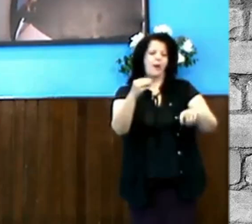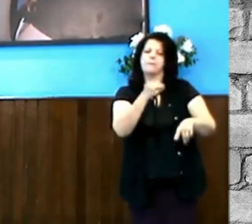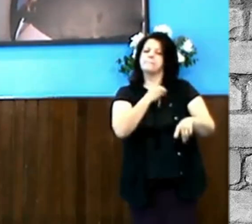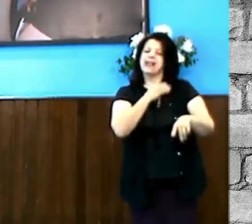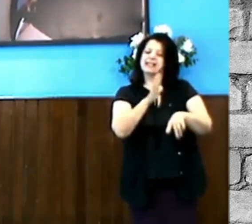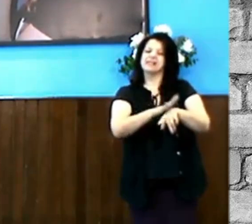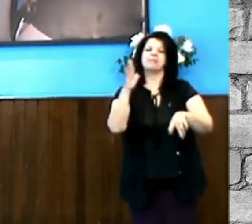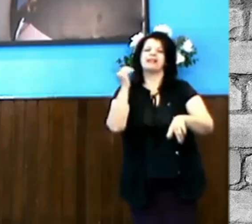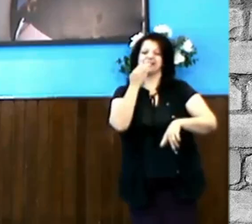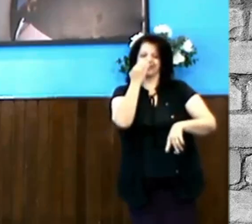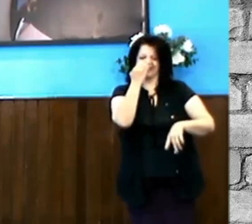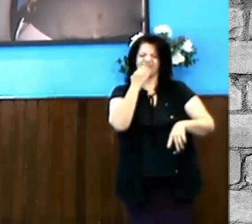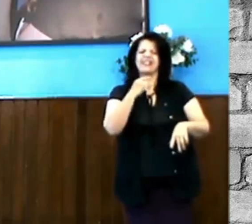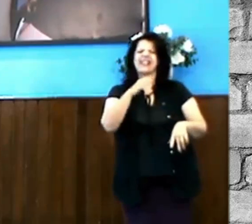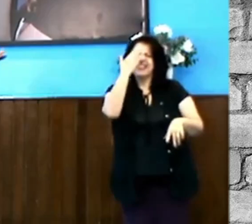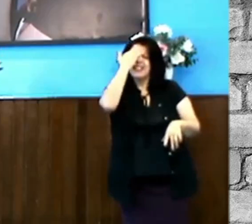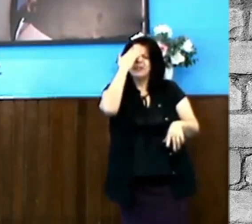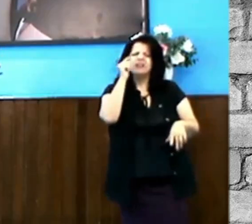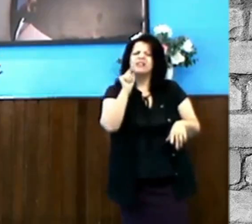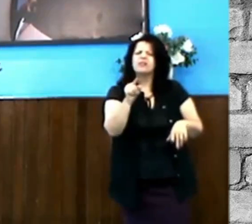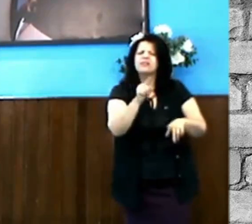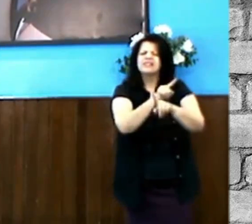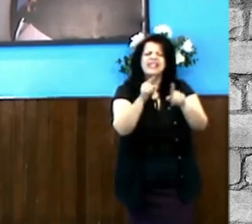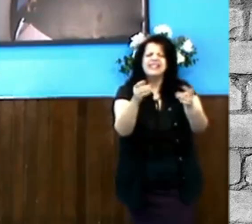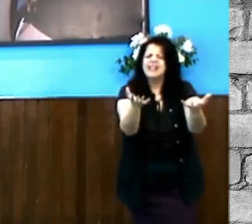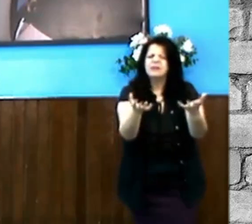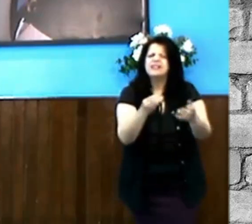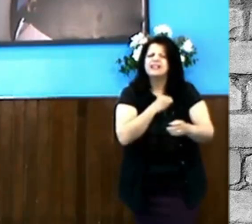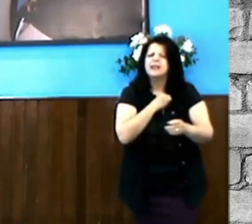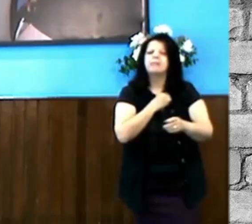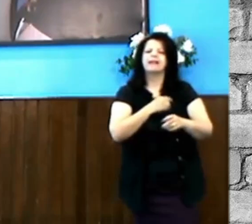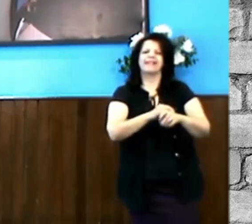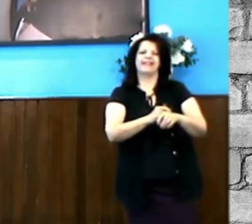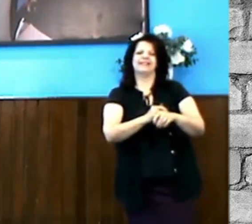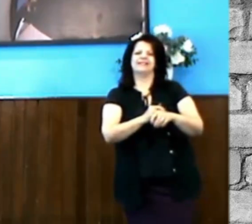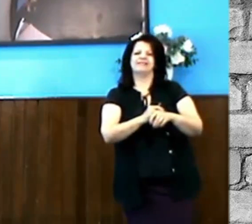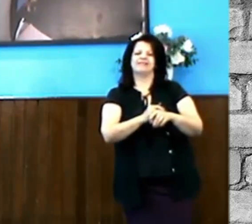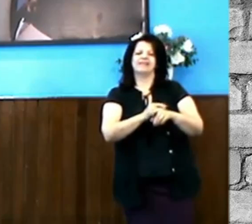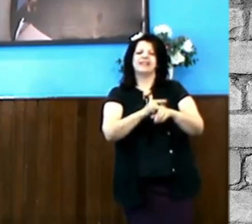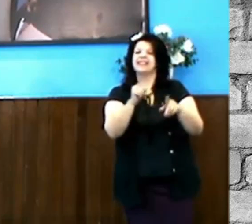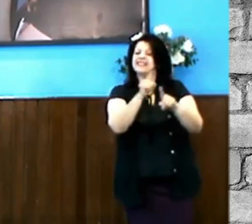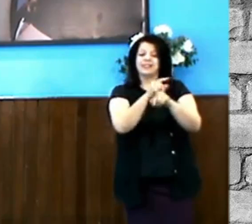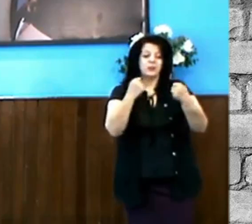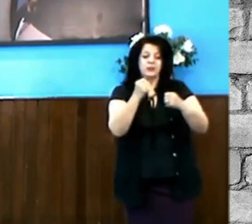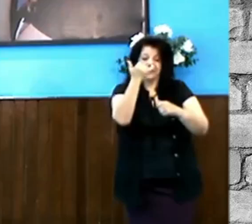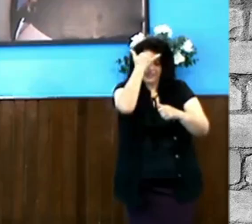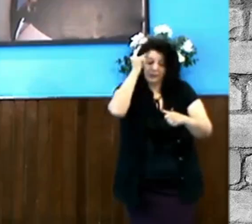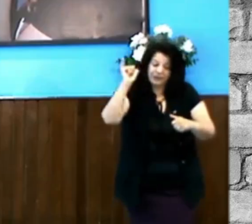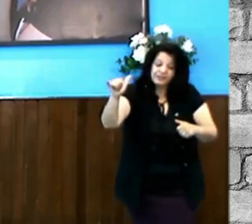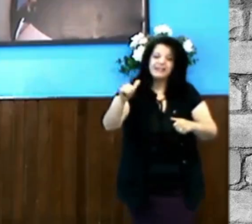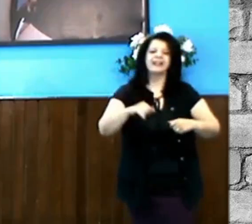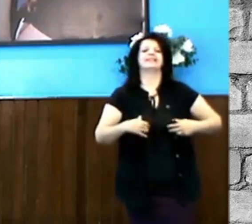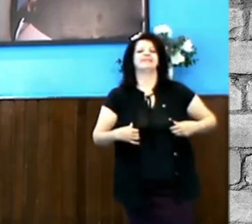eu vejo que você não conseguiu evitar, ou que você não tinha intenção. Você não é o culpado. Porém, se a pessoa não era